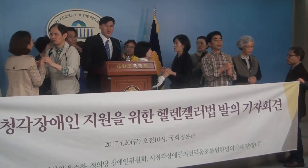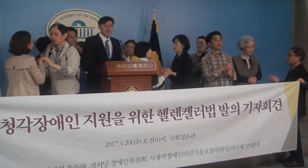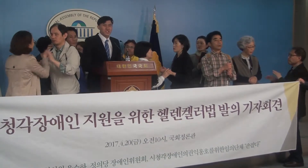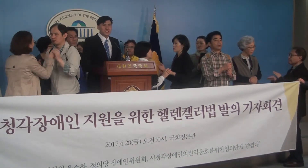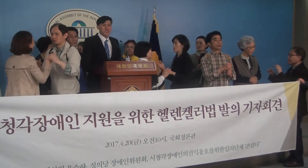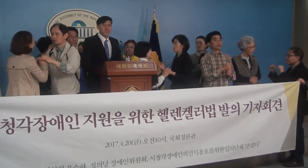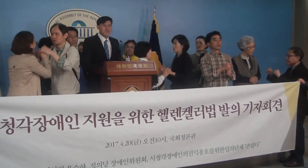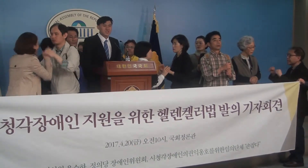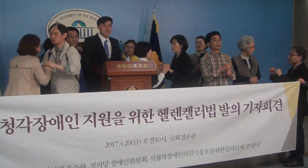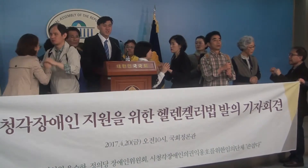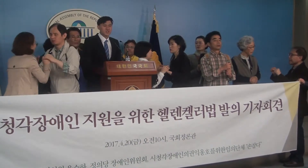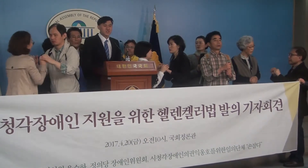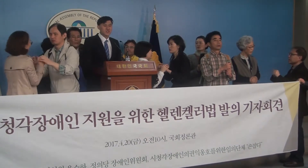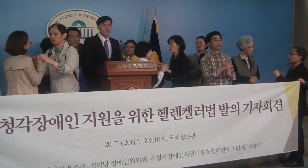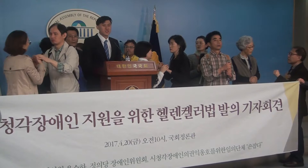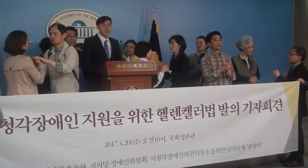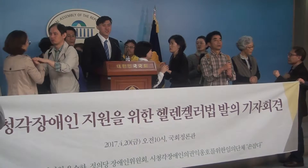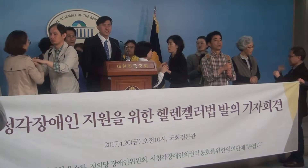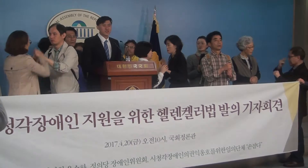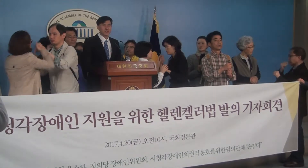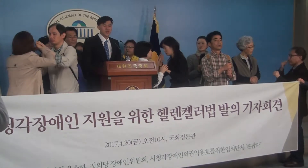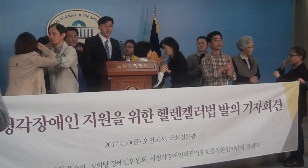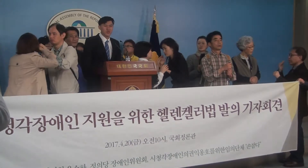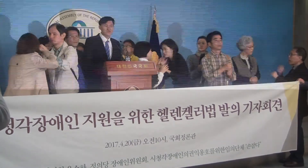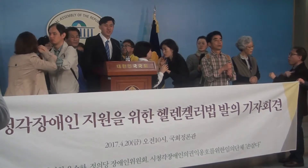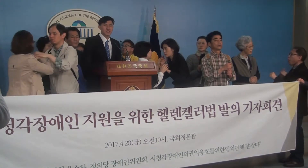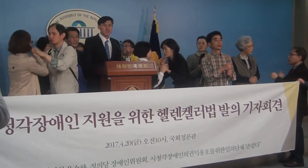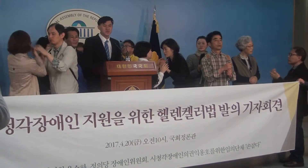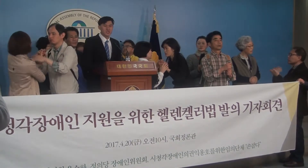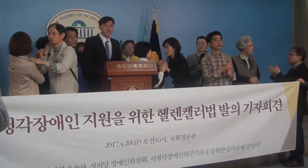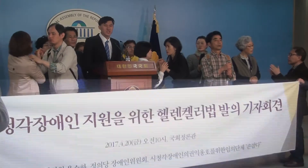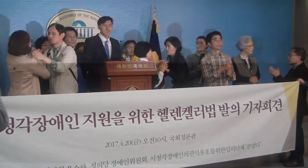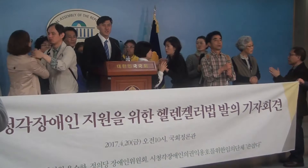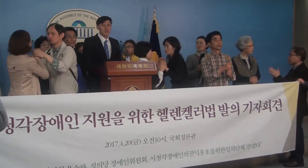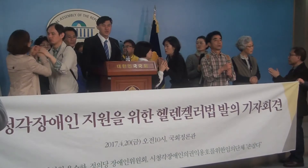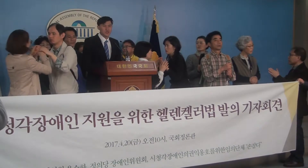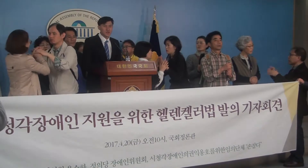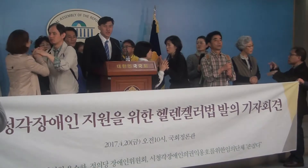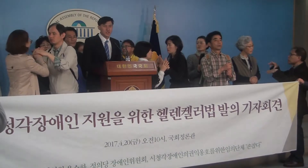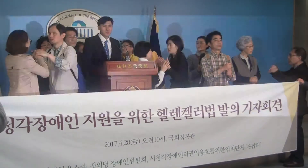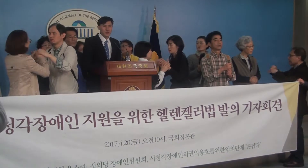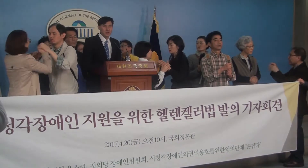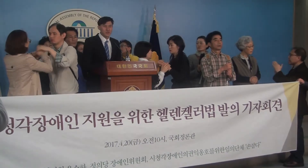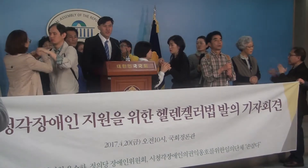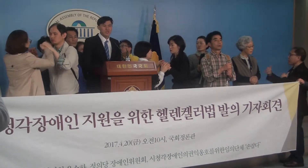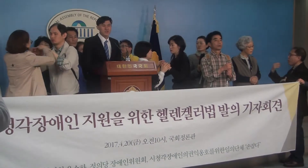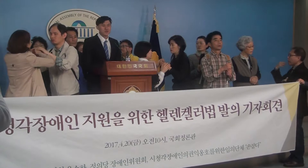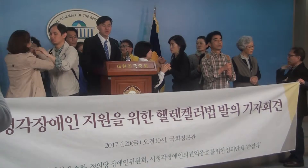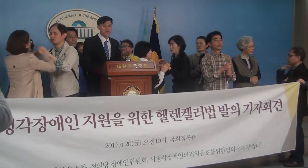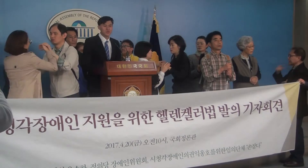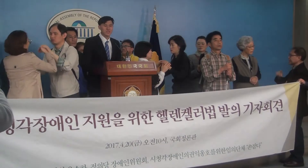여러분 안녕하십니까? 저는 시청각장애인의 권익 공헌을 위한 이미단체 손잡다의 대표를 맡고